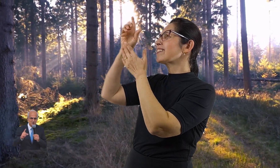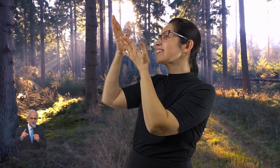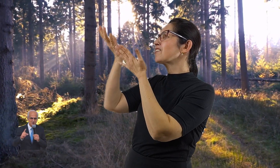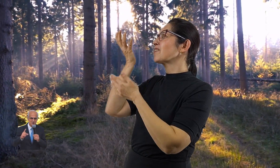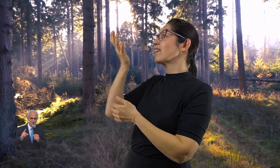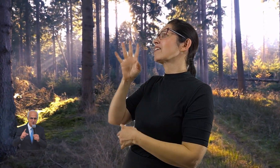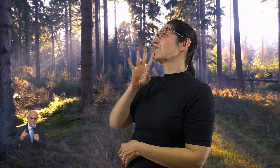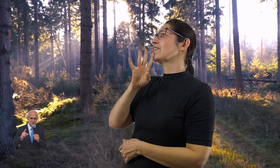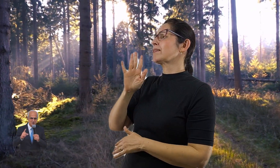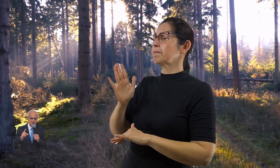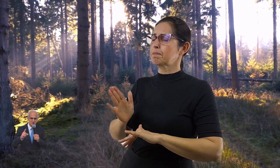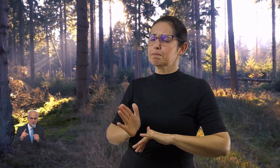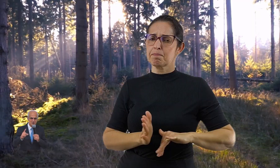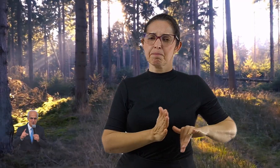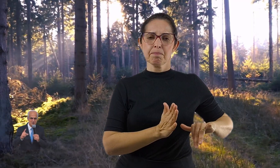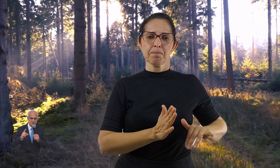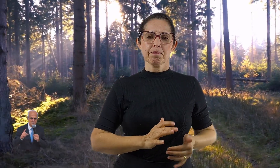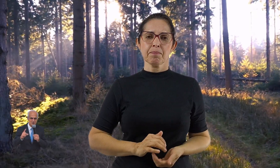Próximo.